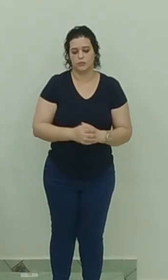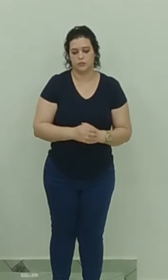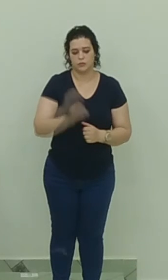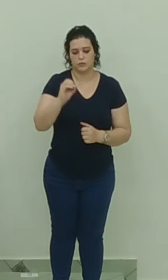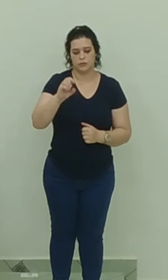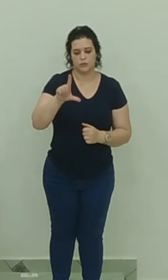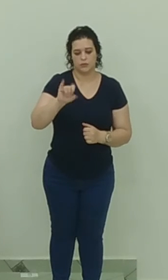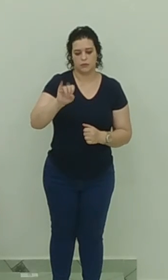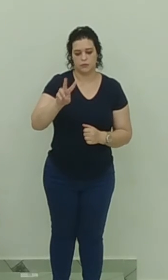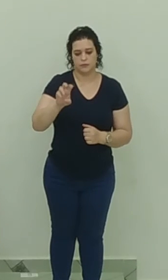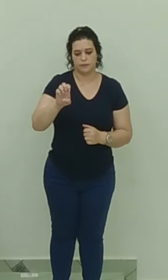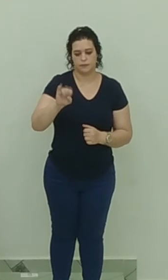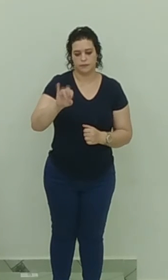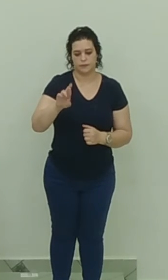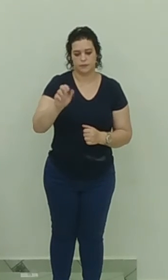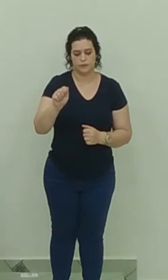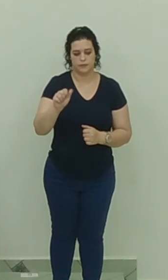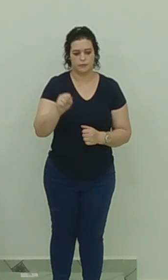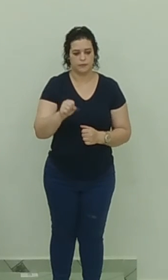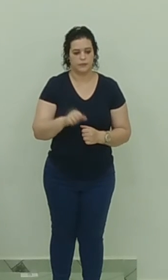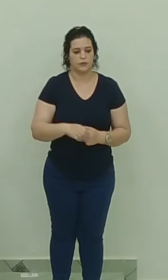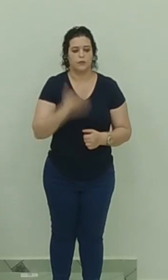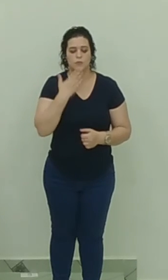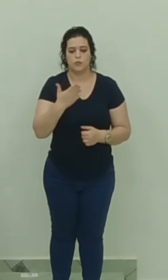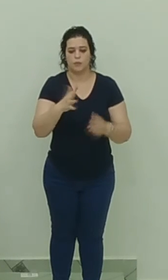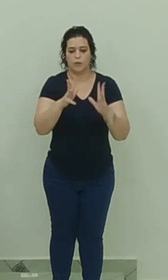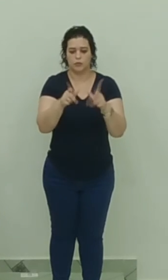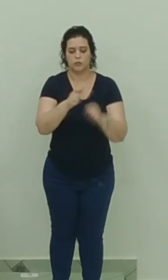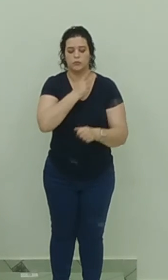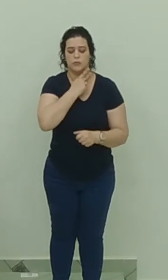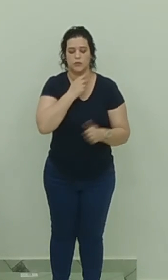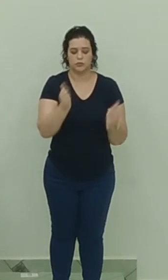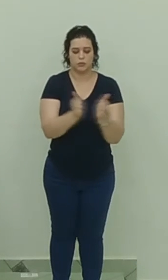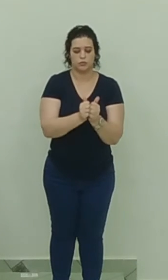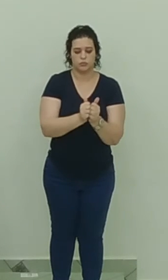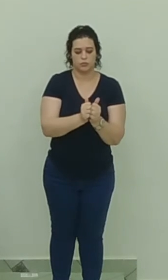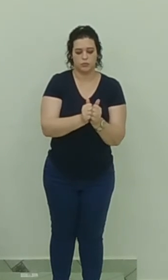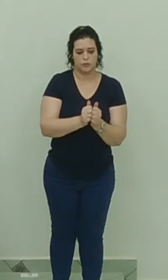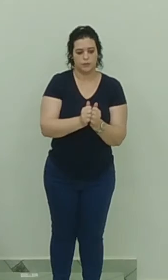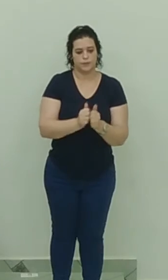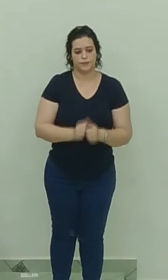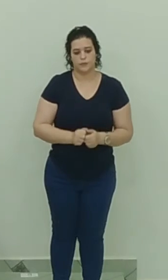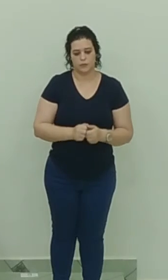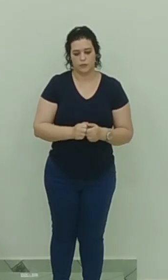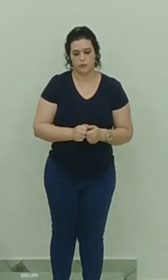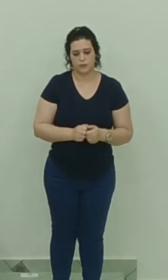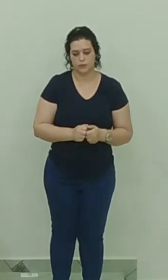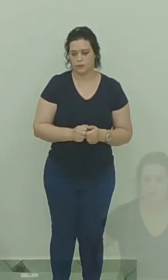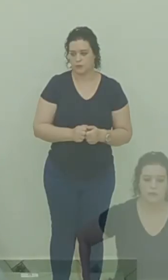Anderson, presbítero Manuel, que nos auxilie na distribuição do pão e do vinho.